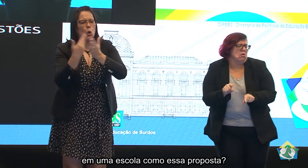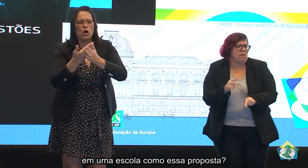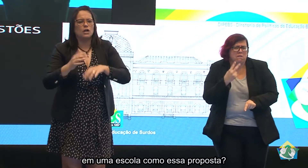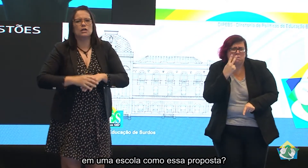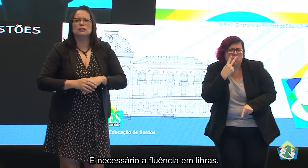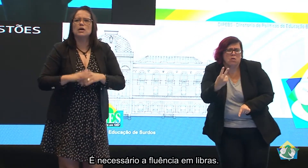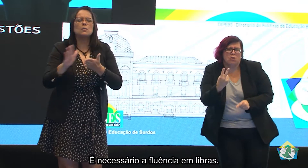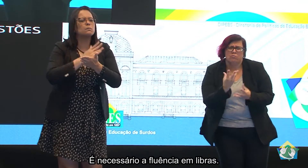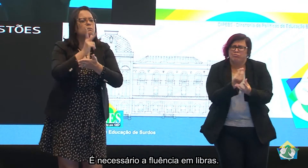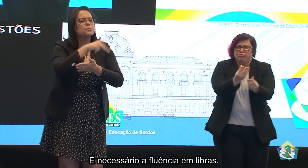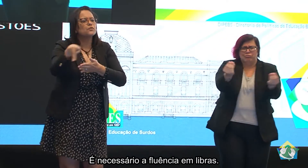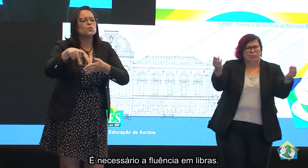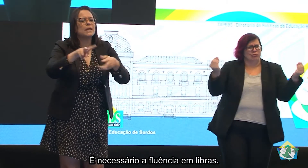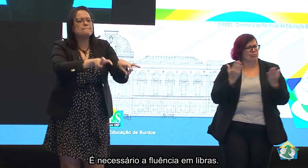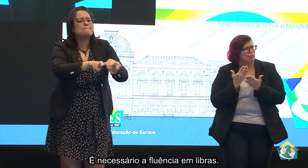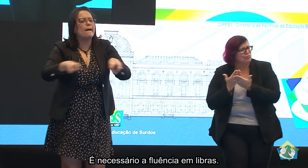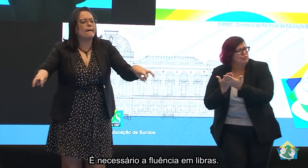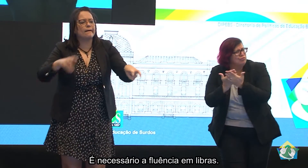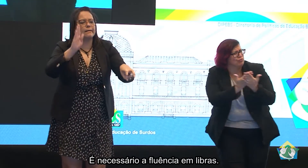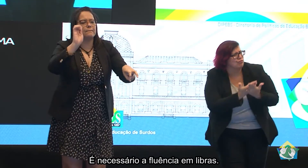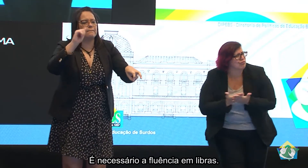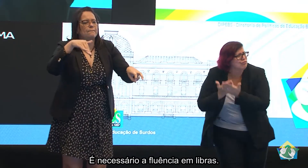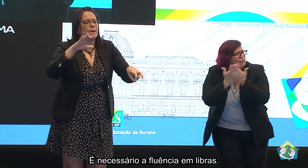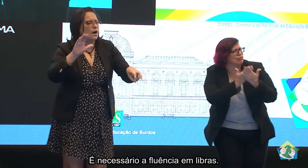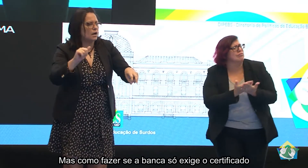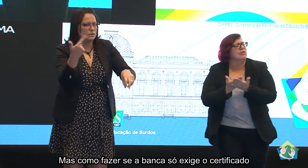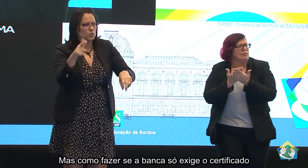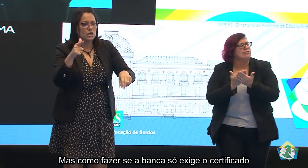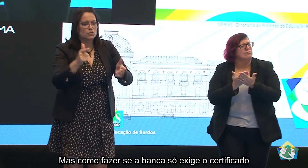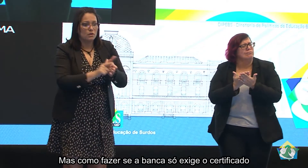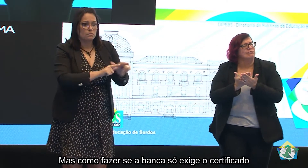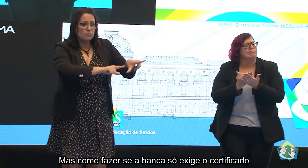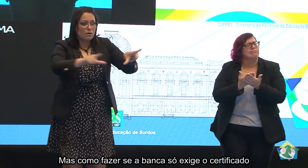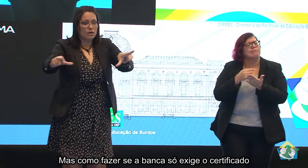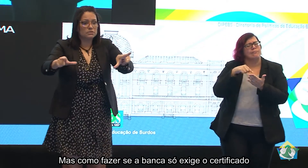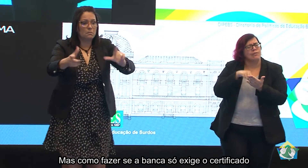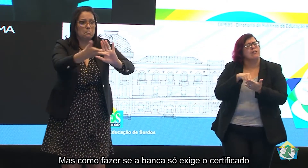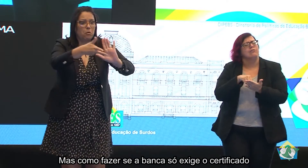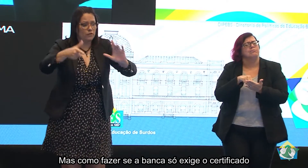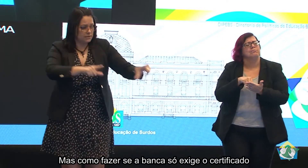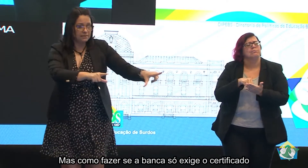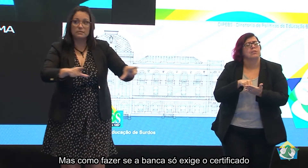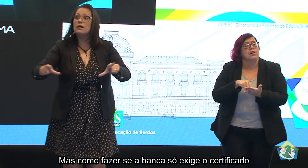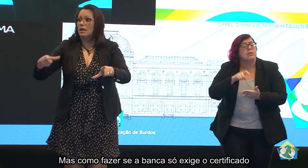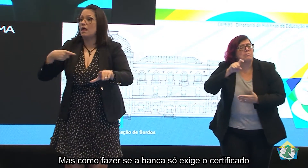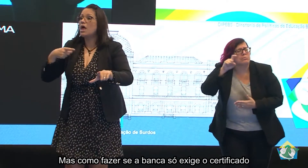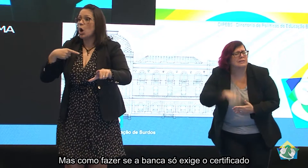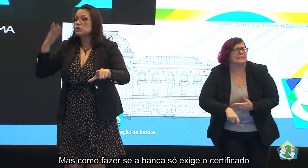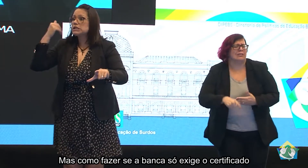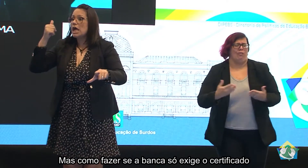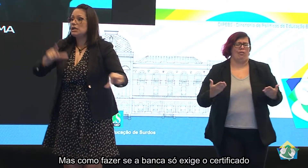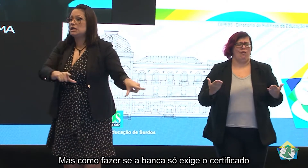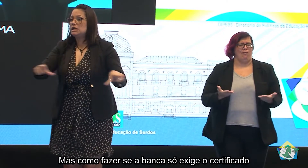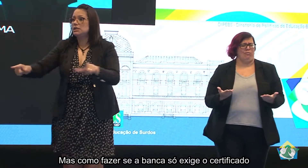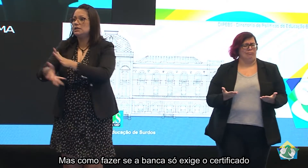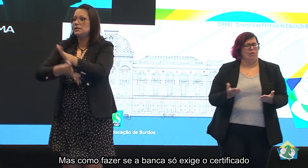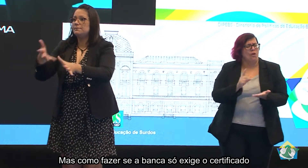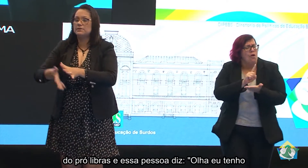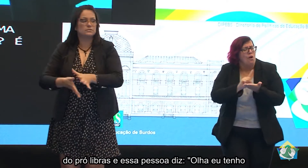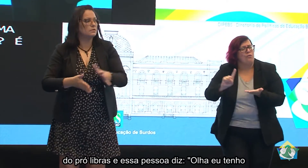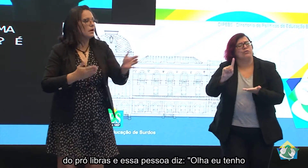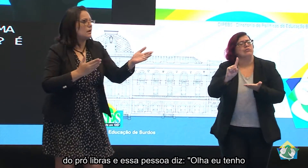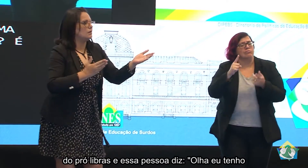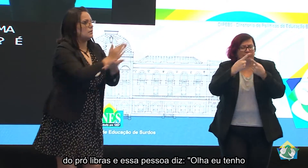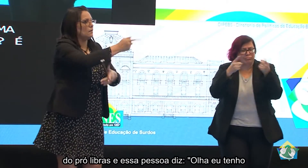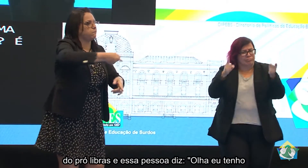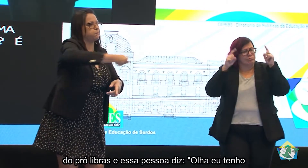essa proposta? É necessária fluência em Libras. Mas como fazer se a banca só exige o